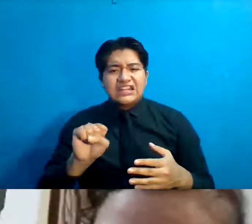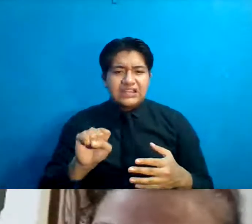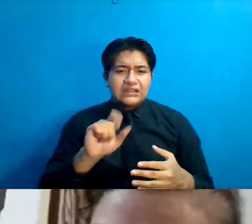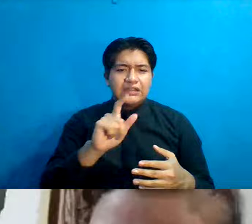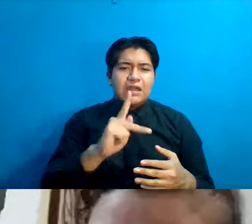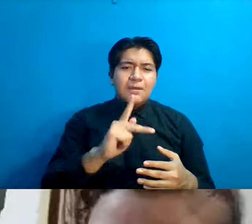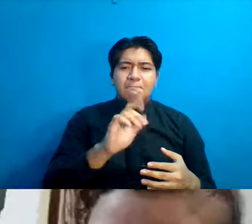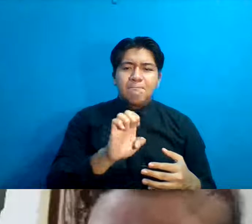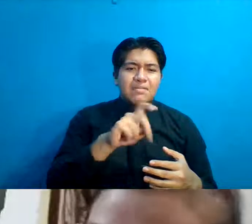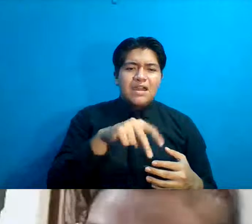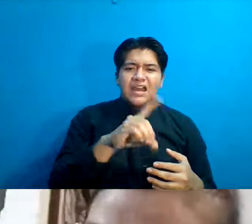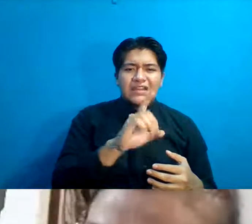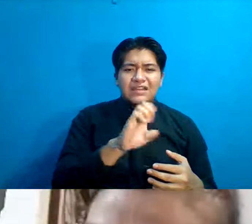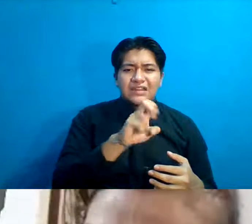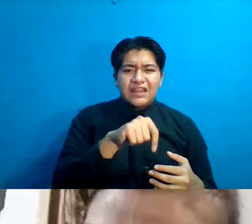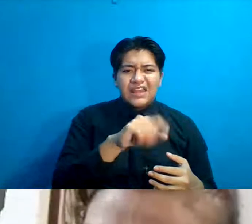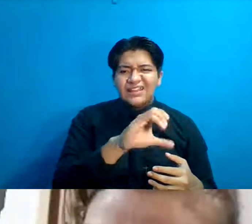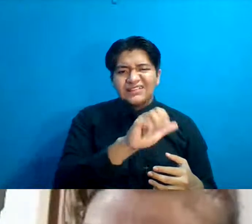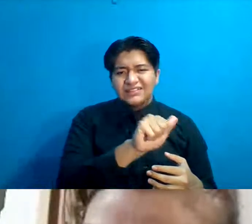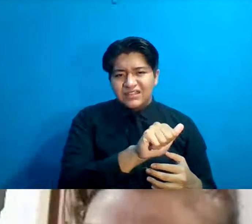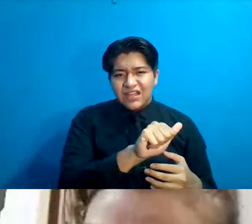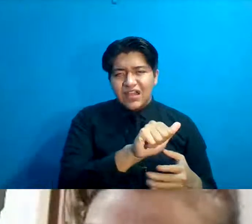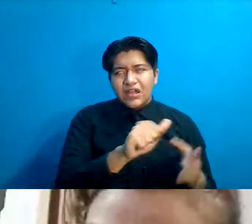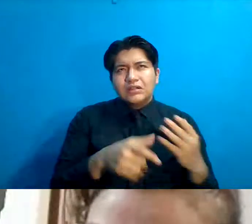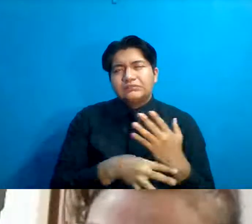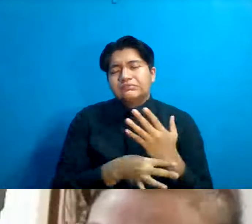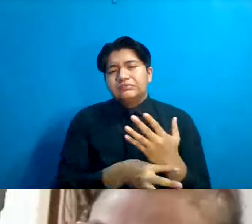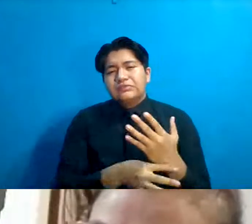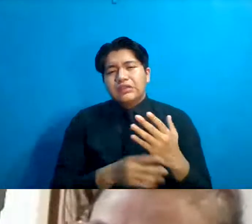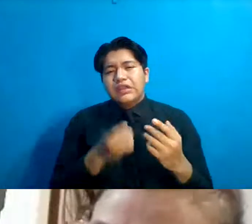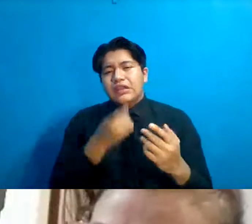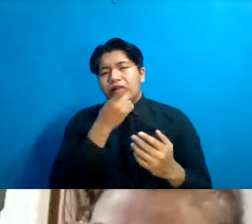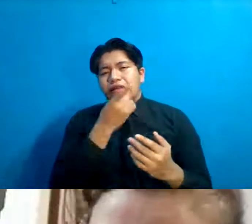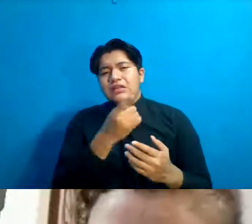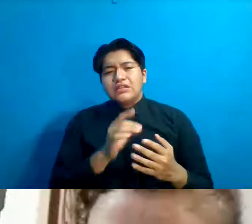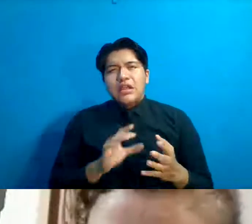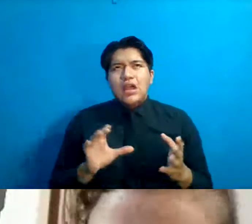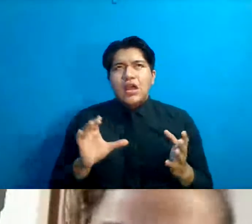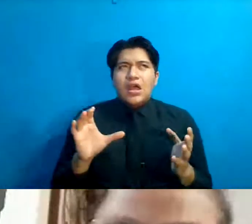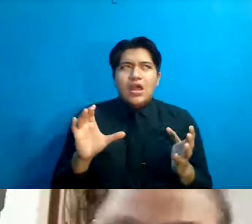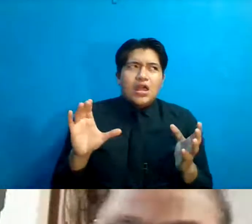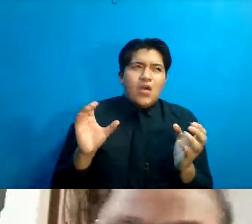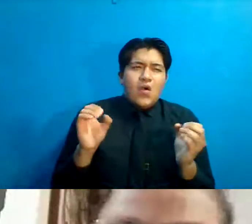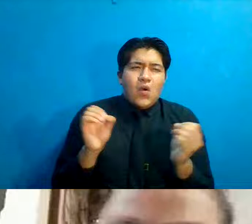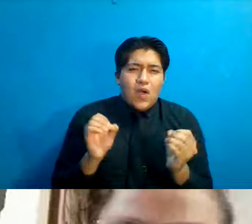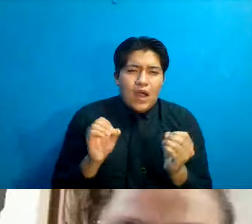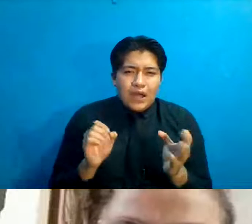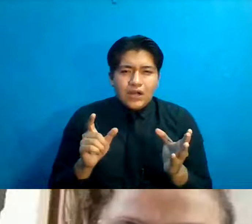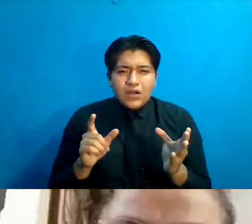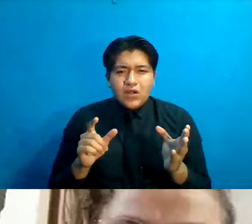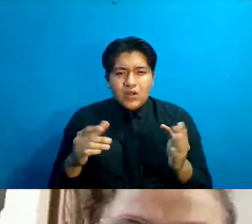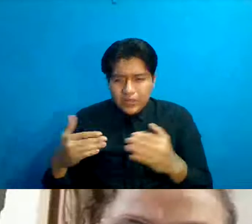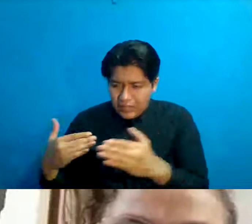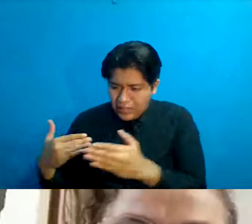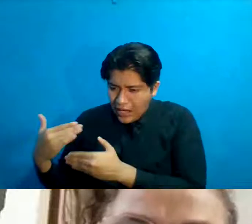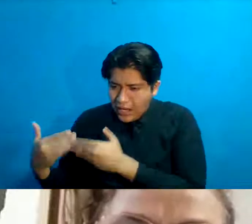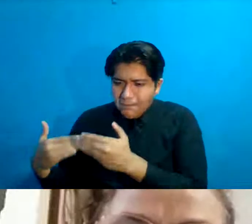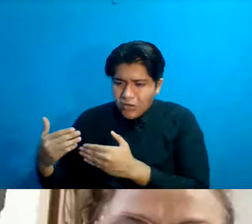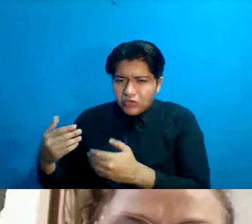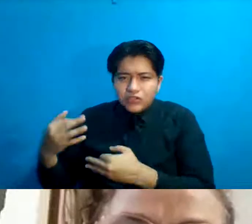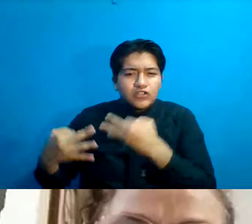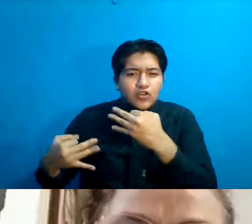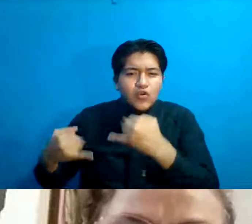decimos, no sé, un aspecto de la teoría general del proceso. O sea,